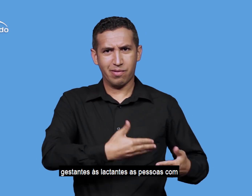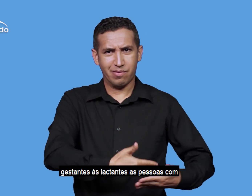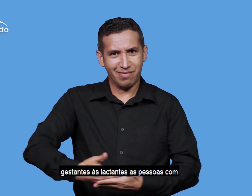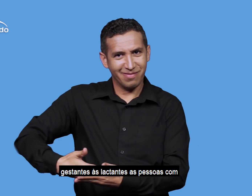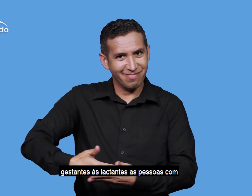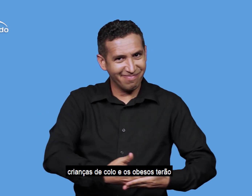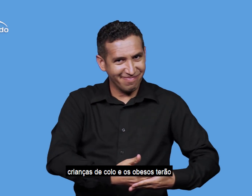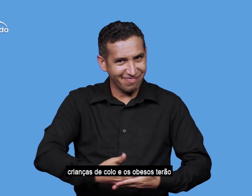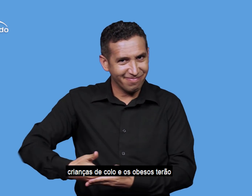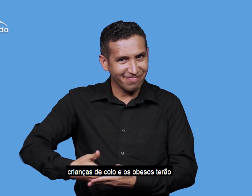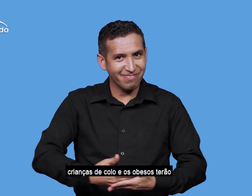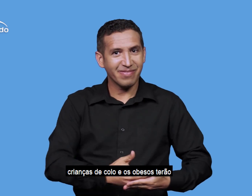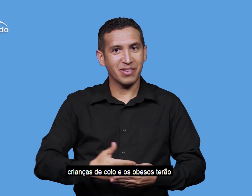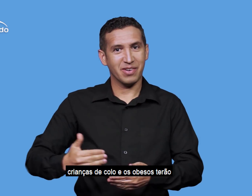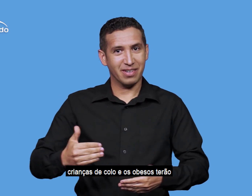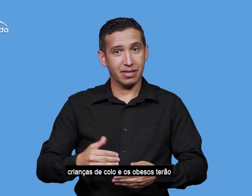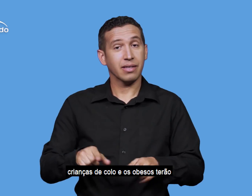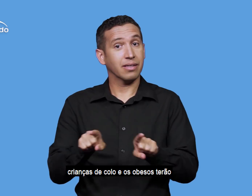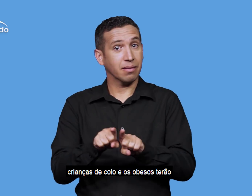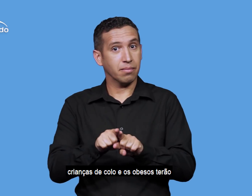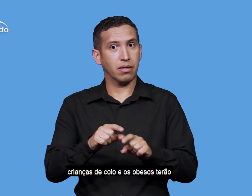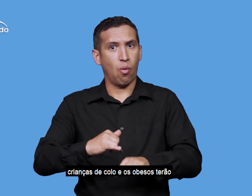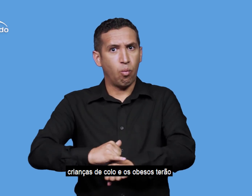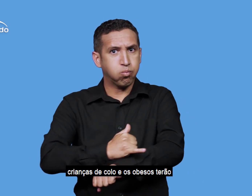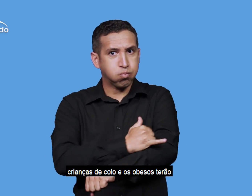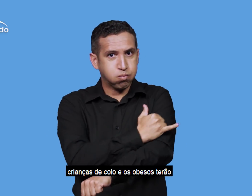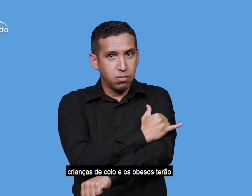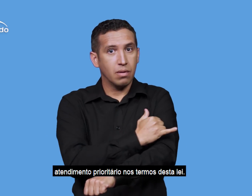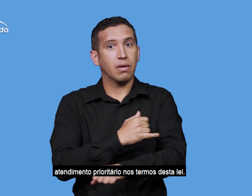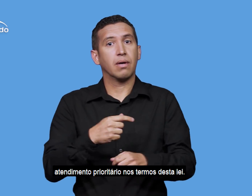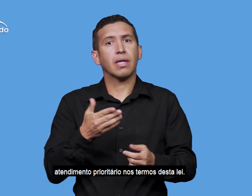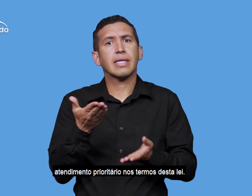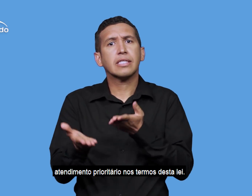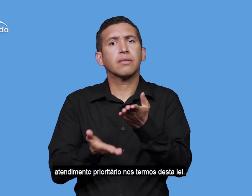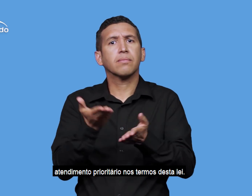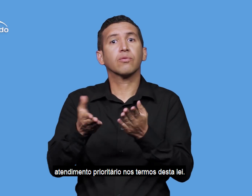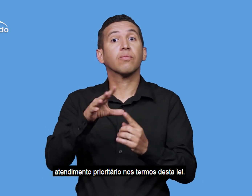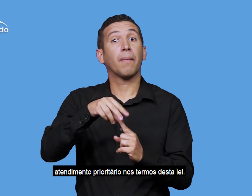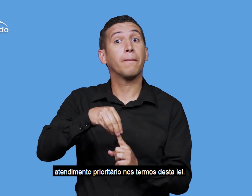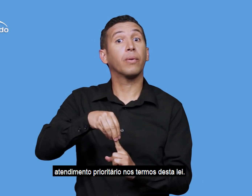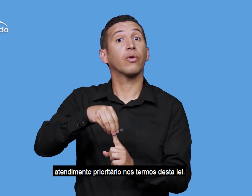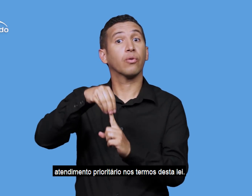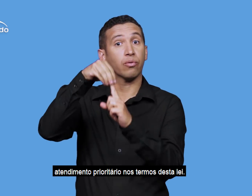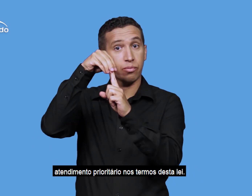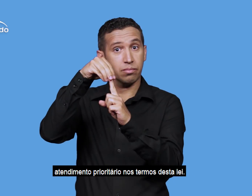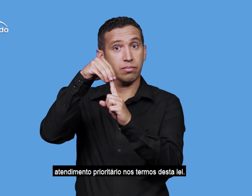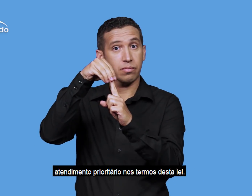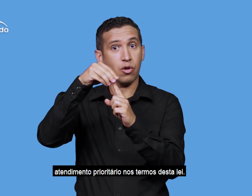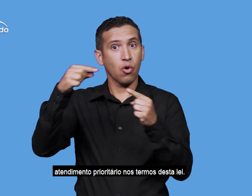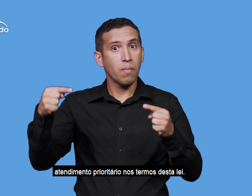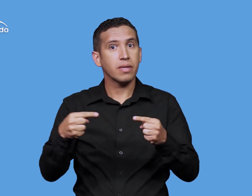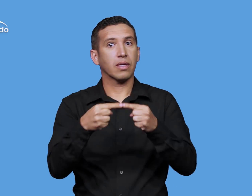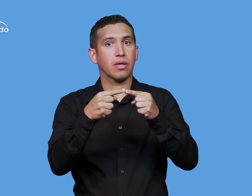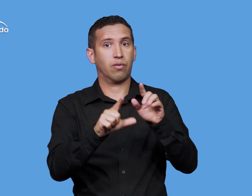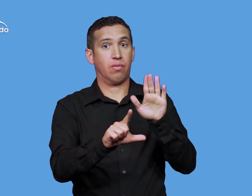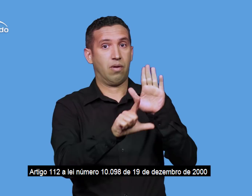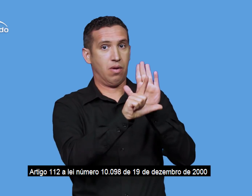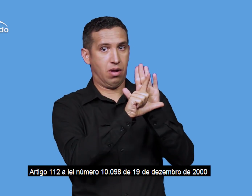pessoas com crianças de colo e os obesos terão atendimento prioritário nos termos desta lei